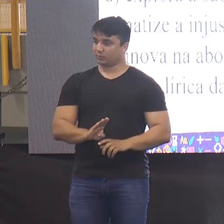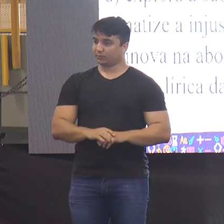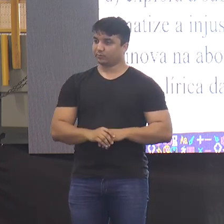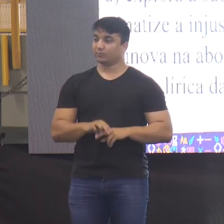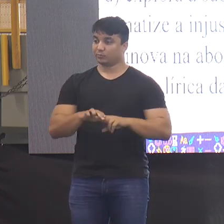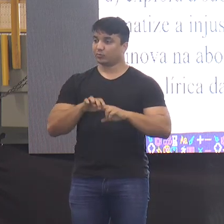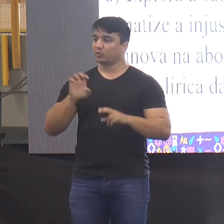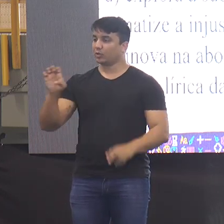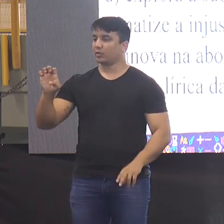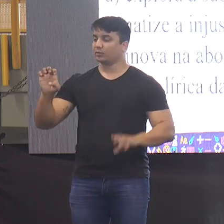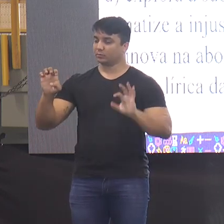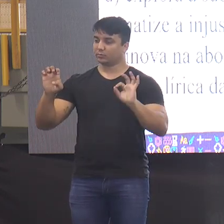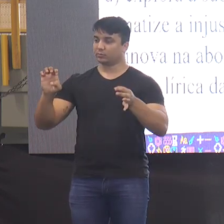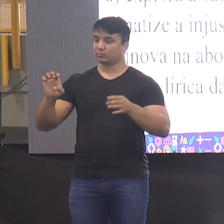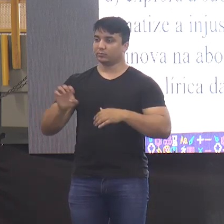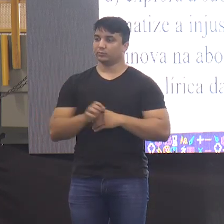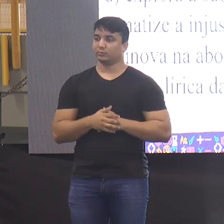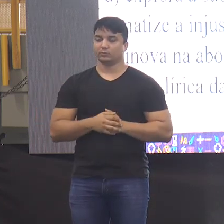o item E de herói.